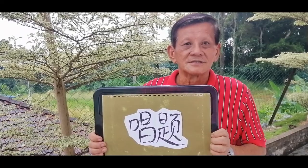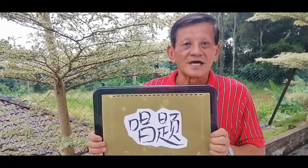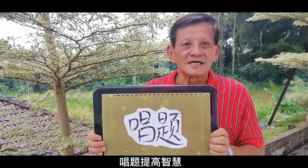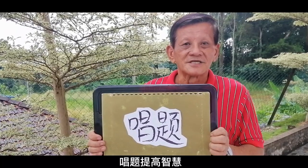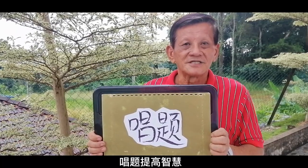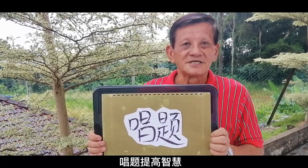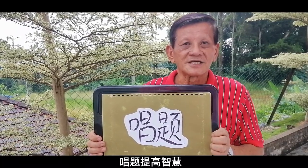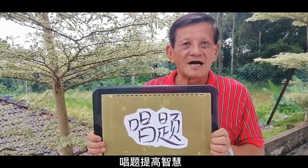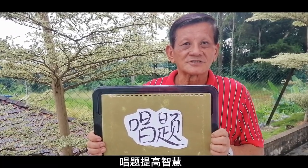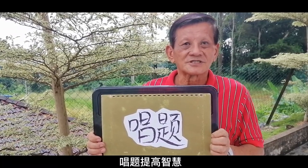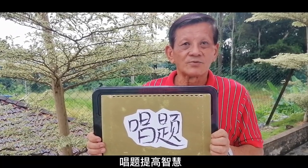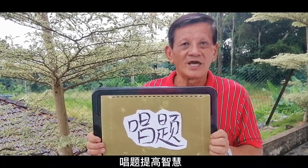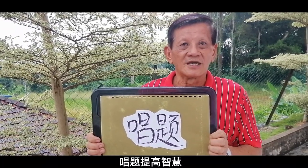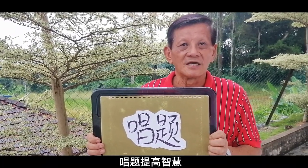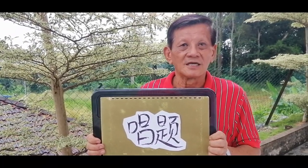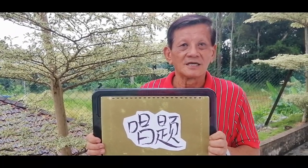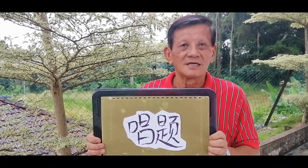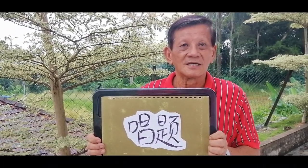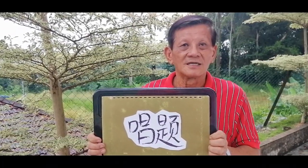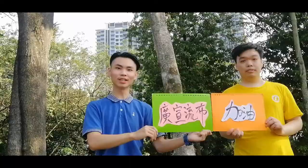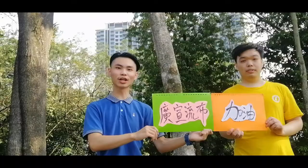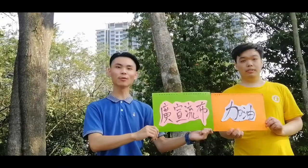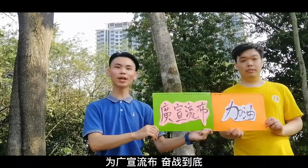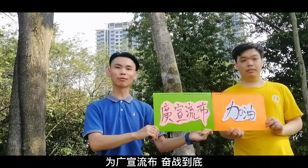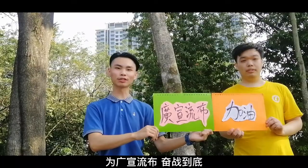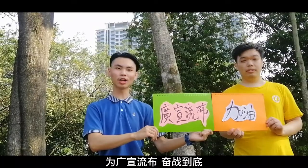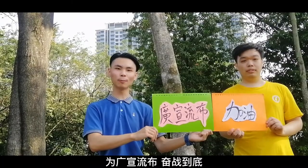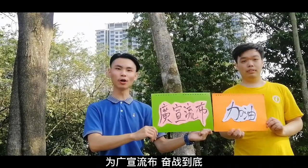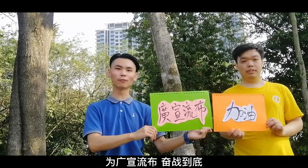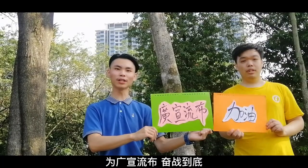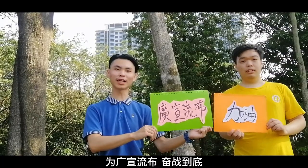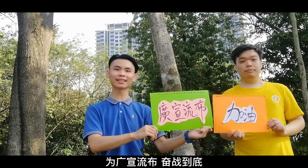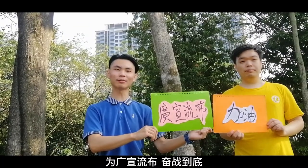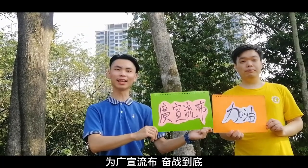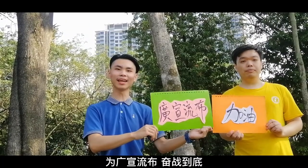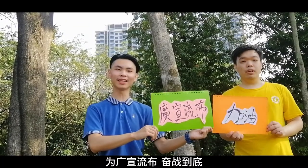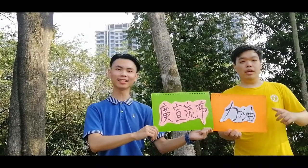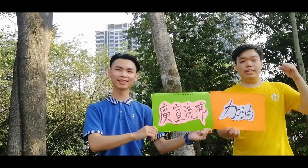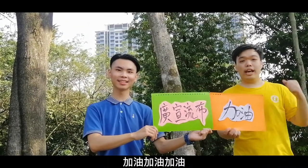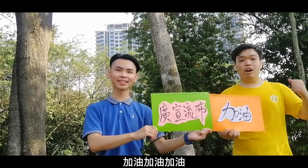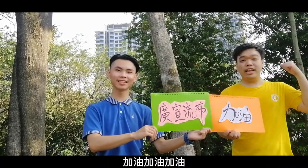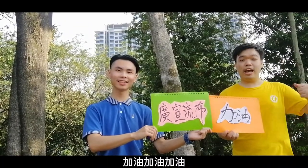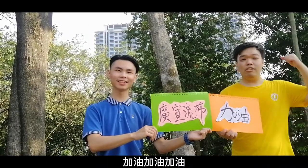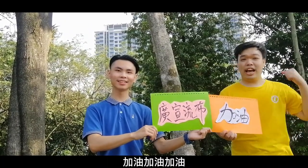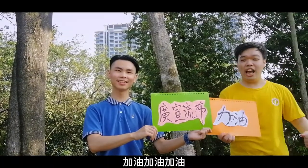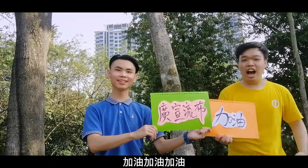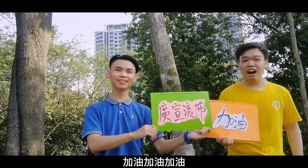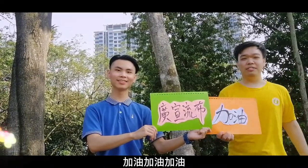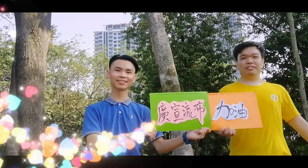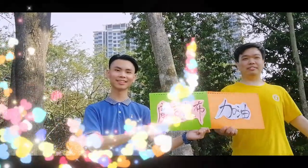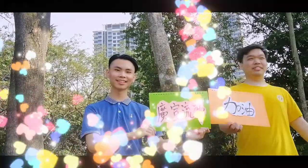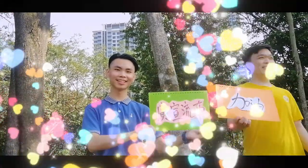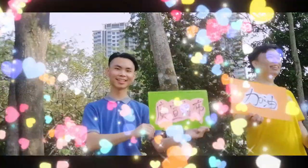唱题提高智慧， 为广宣的部奋战到底， 加油加油加油。